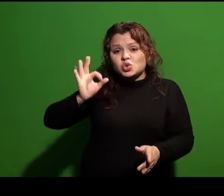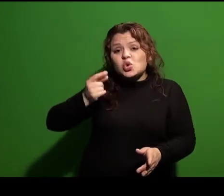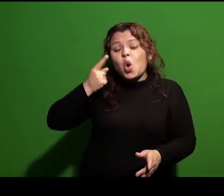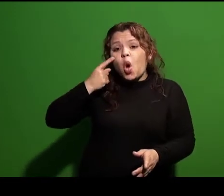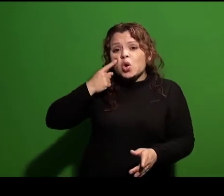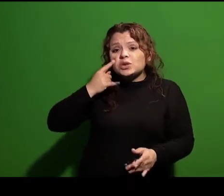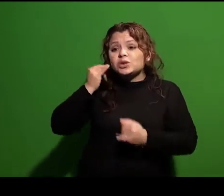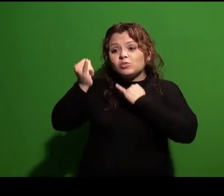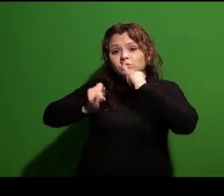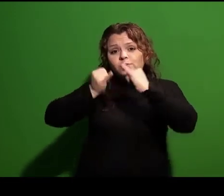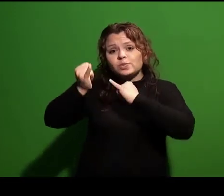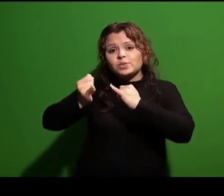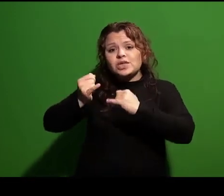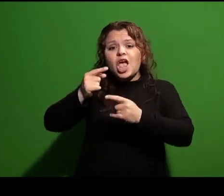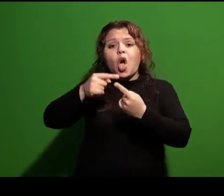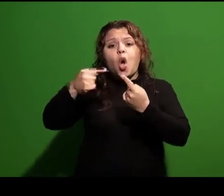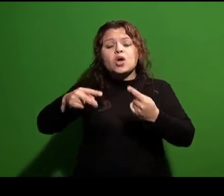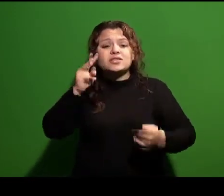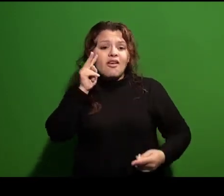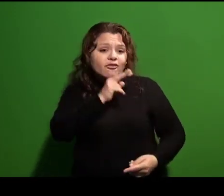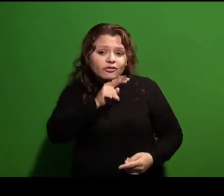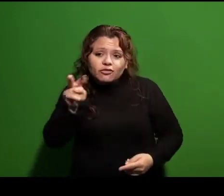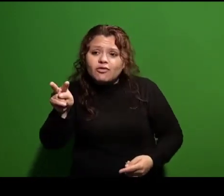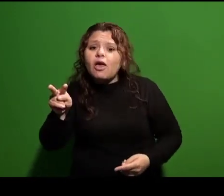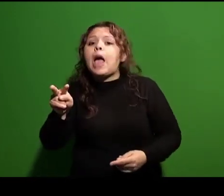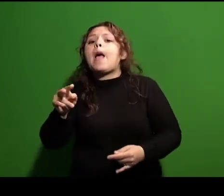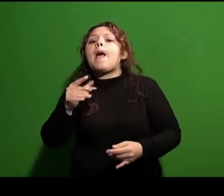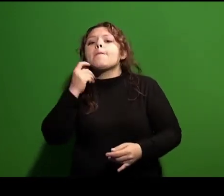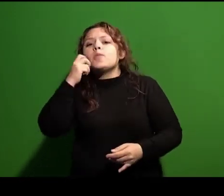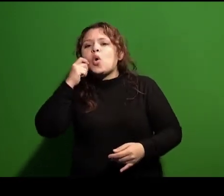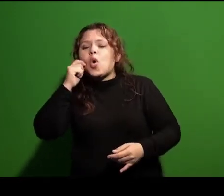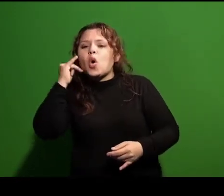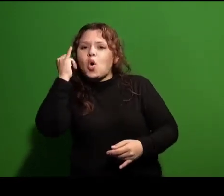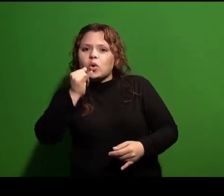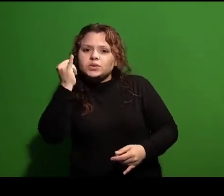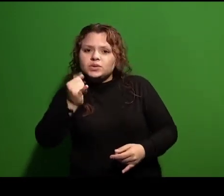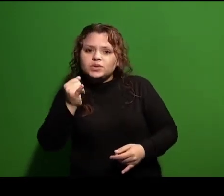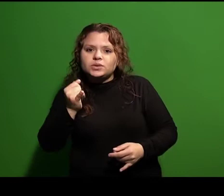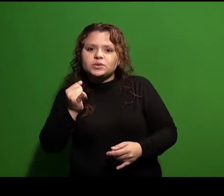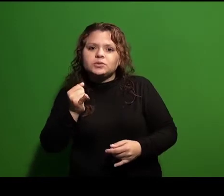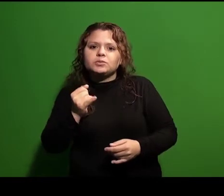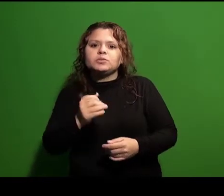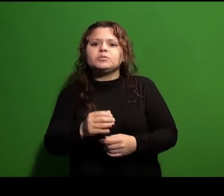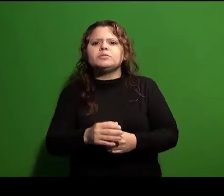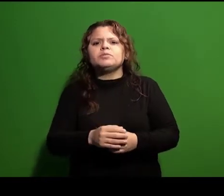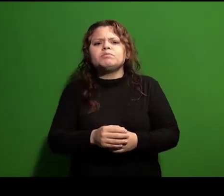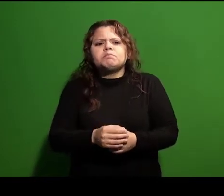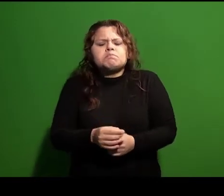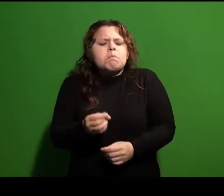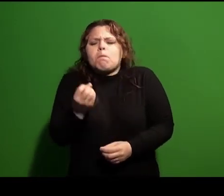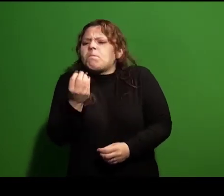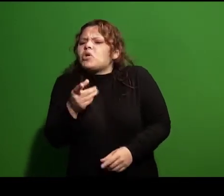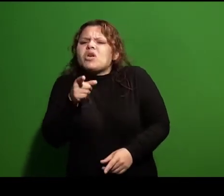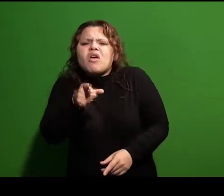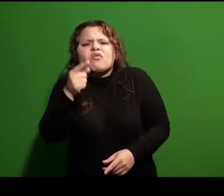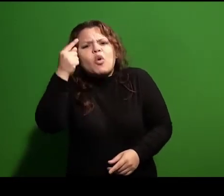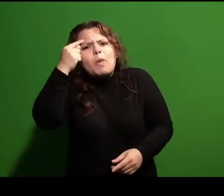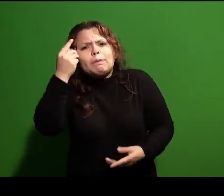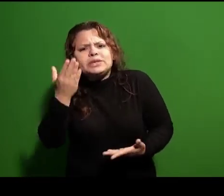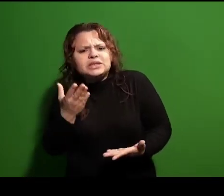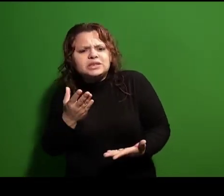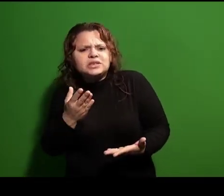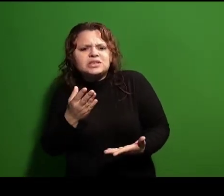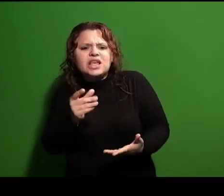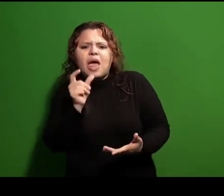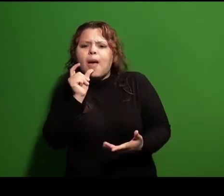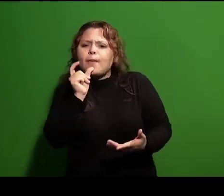sabemos hablamos y lo que hemos visto testificamos, y no recibís nuestro testimonio. ¿Por qué crees que